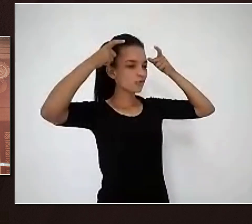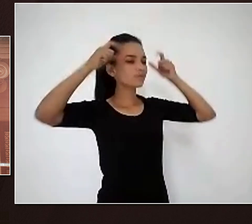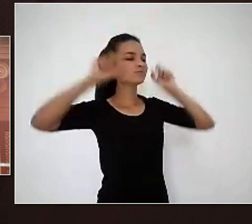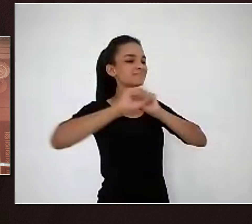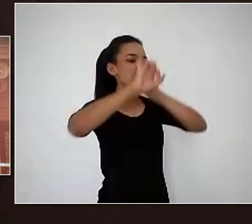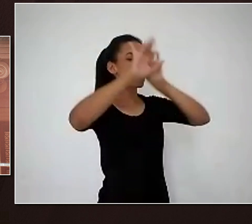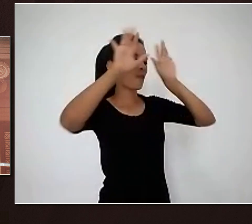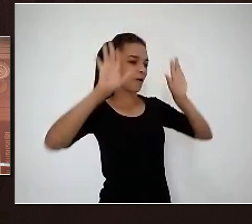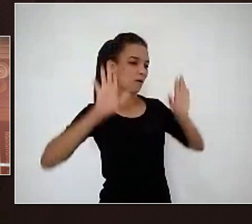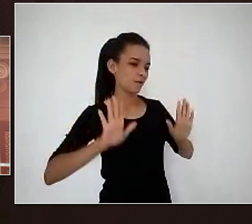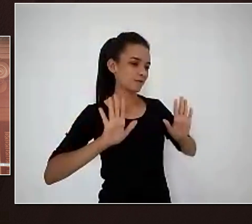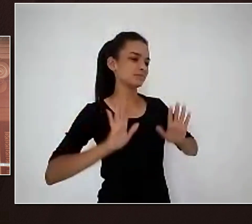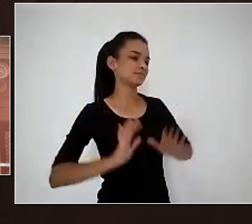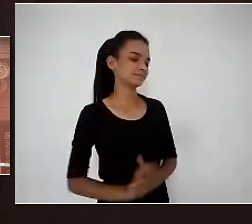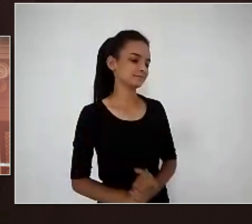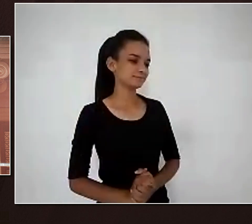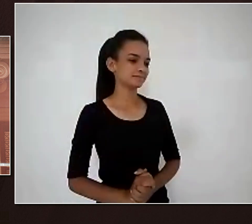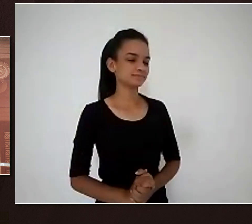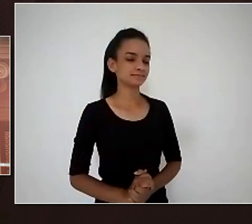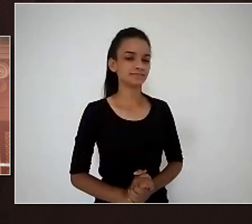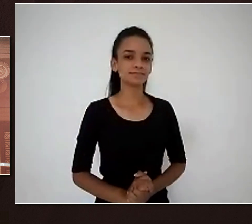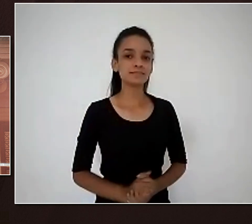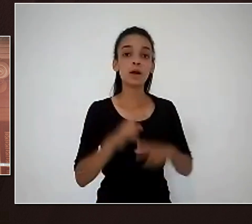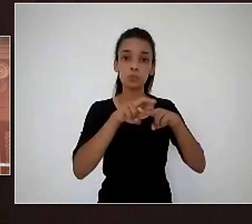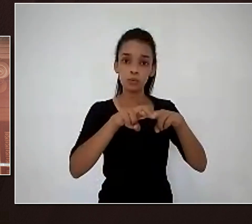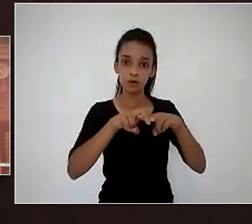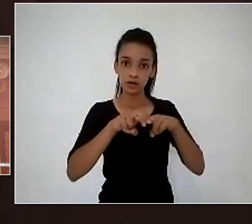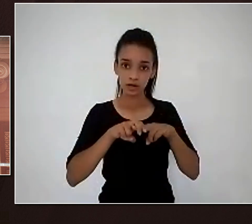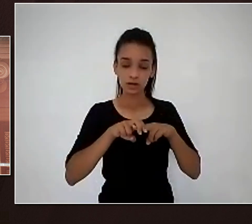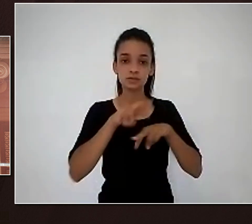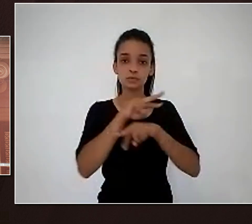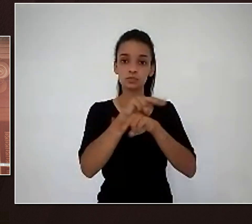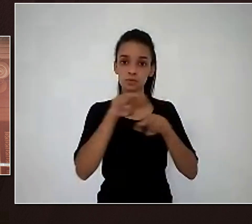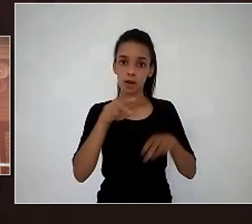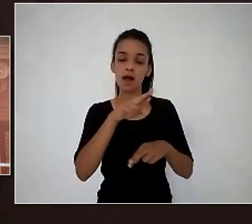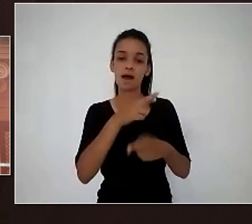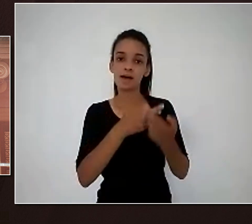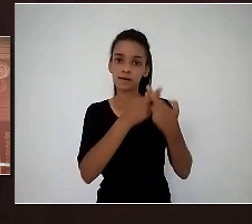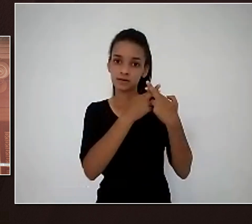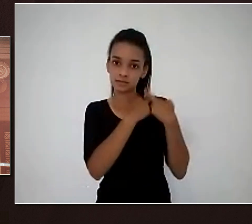né, os presbíteros foram designados,